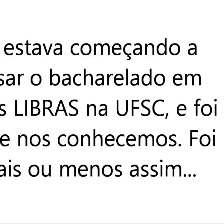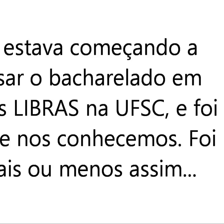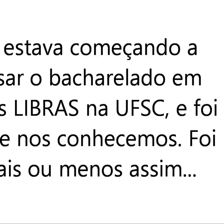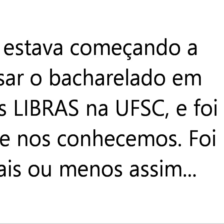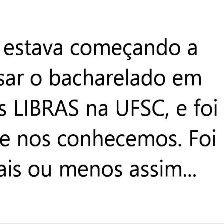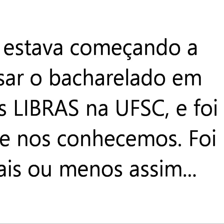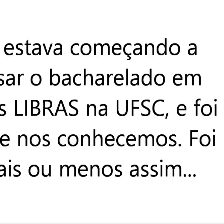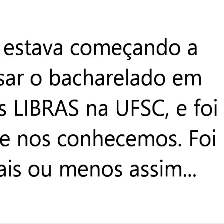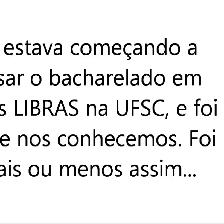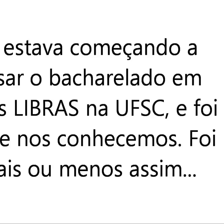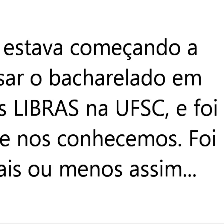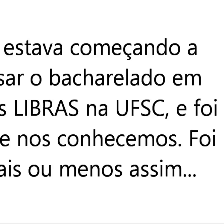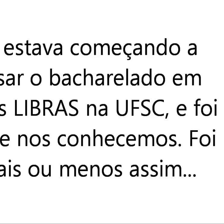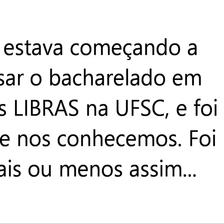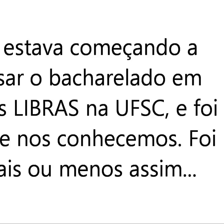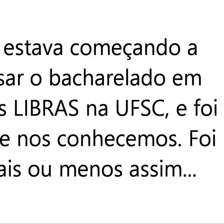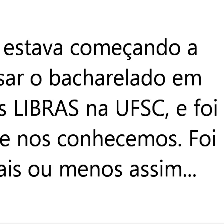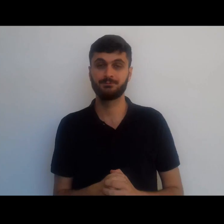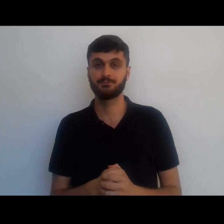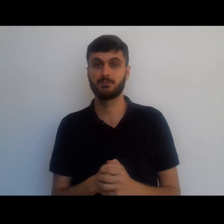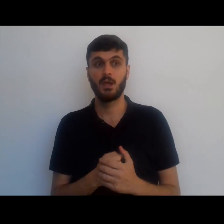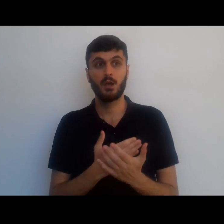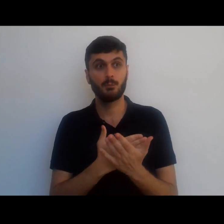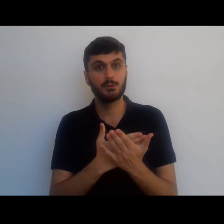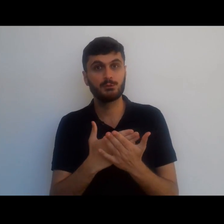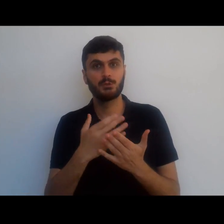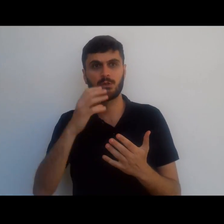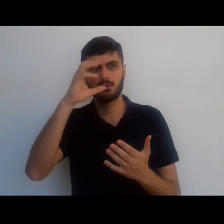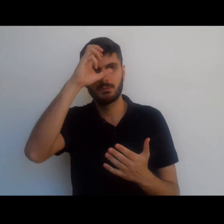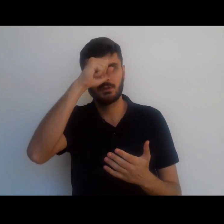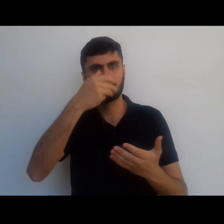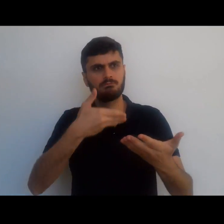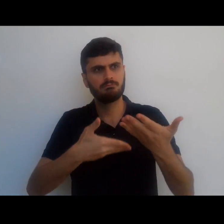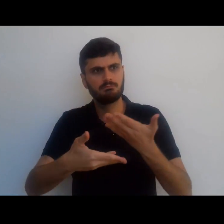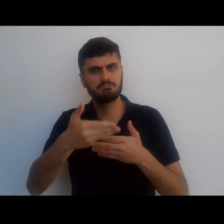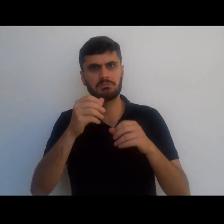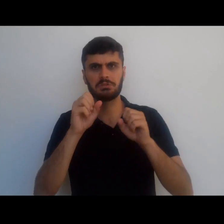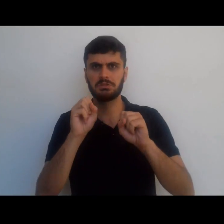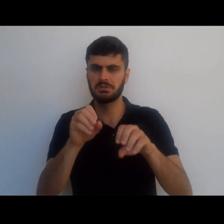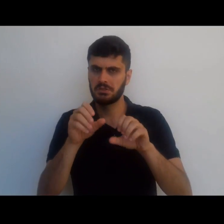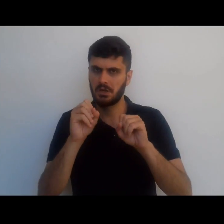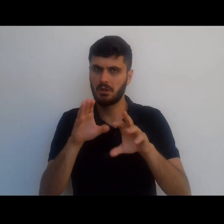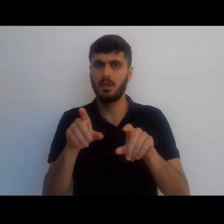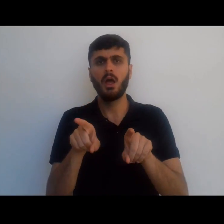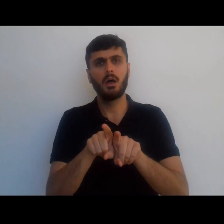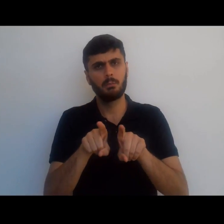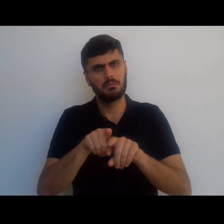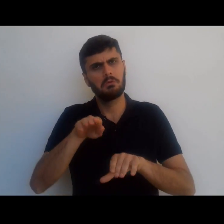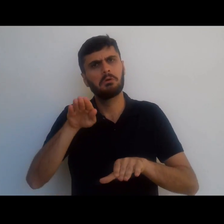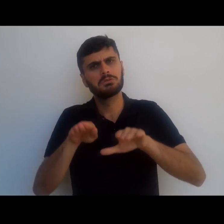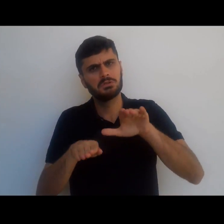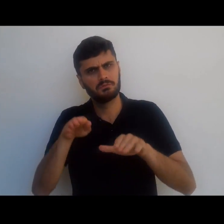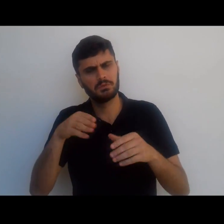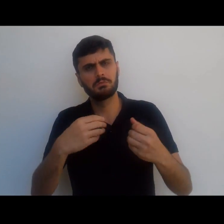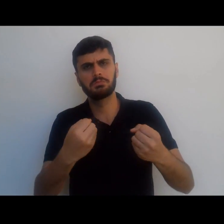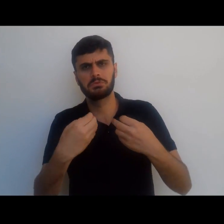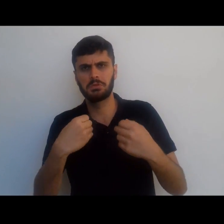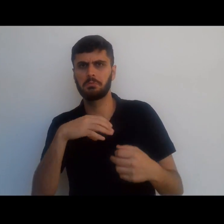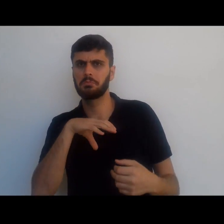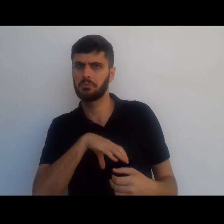Foi mais ou menos assim. No começo do aprendizado, nós trocávamos informações, eu ensinava a ele e também às